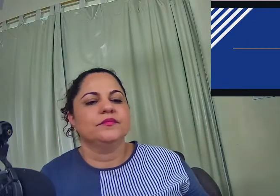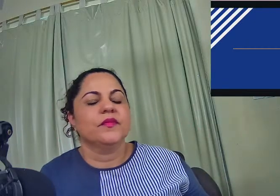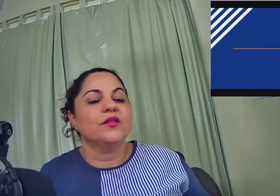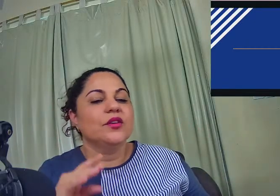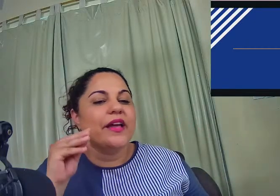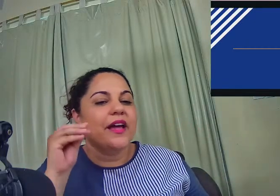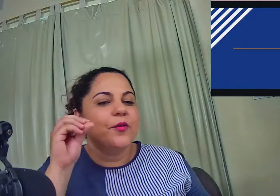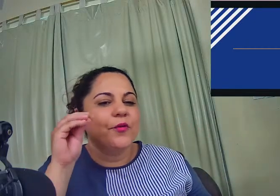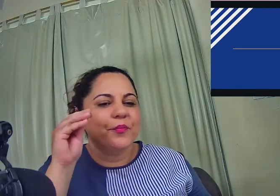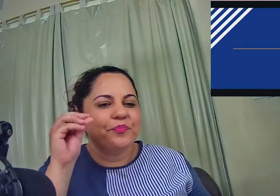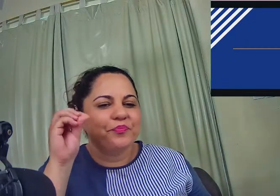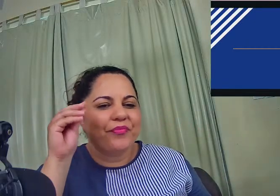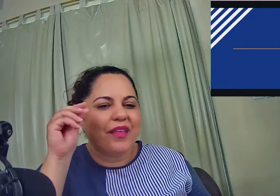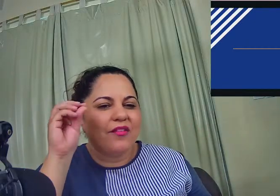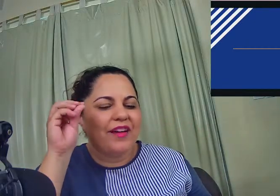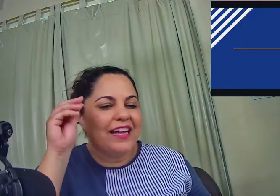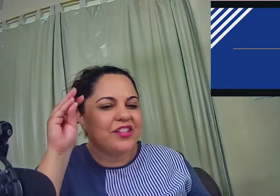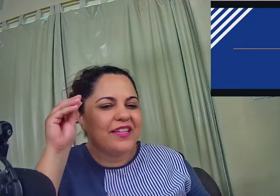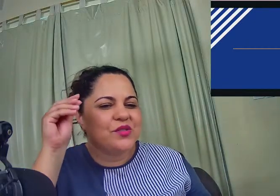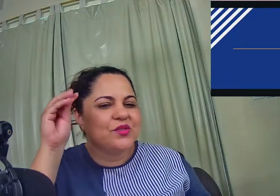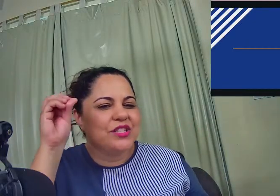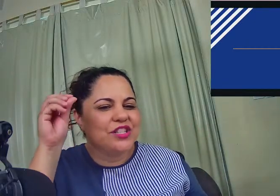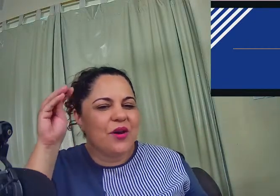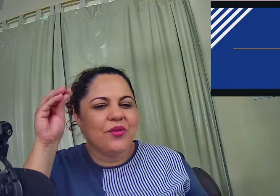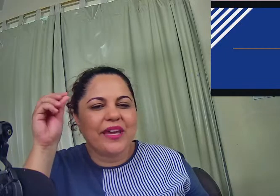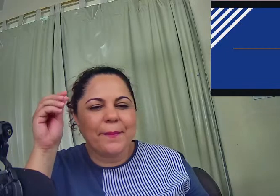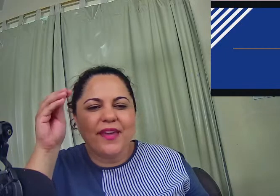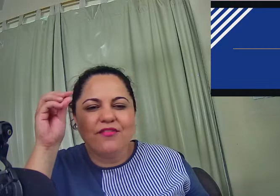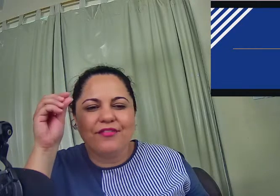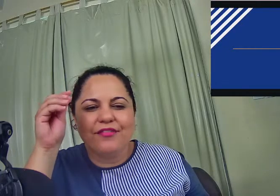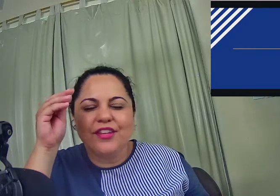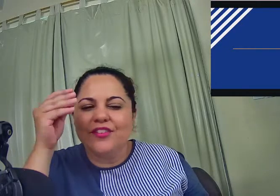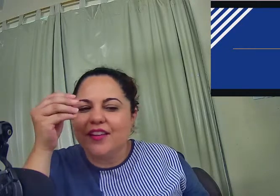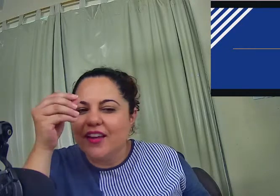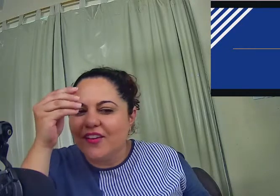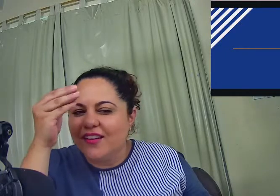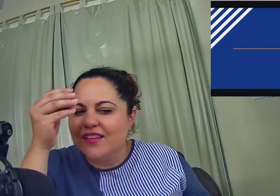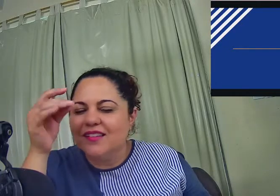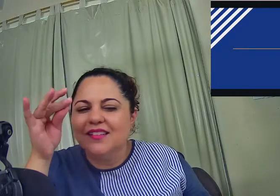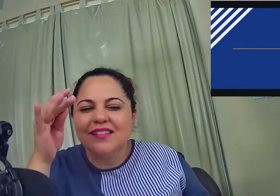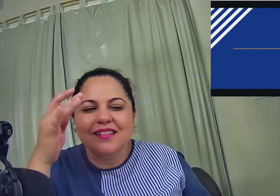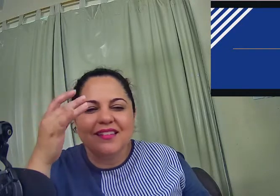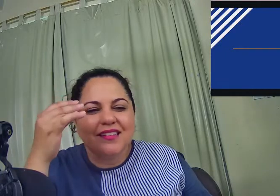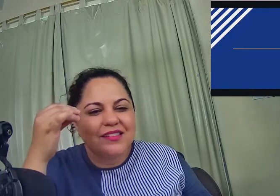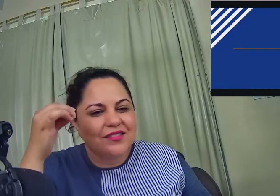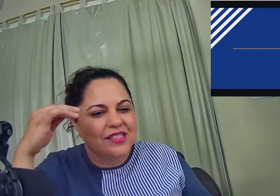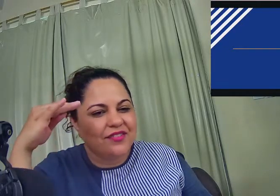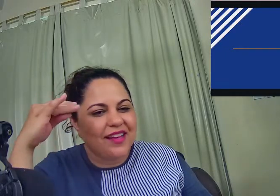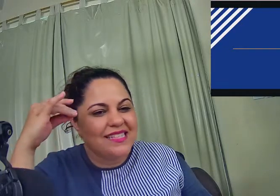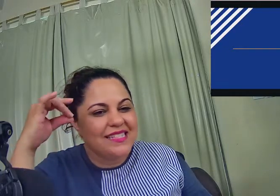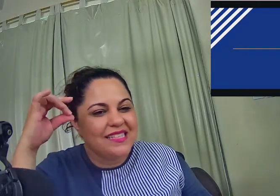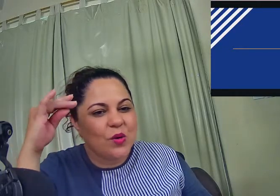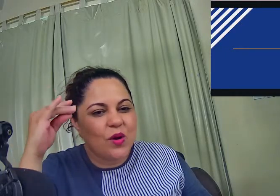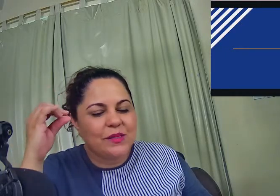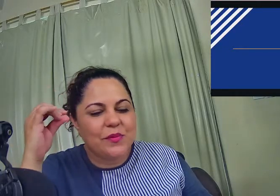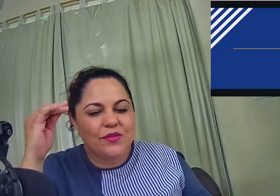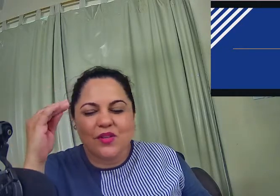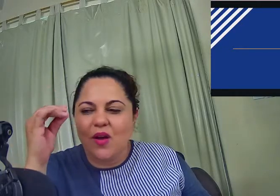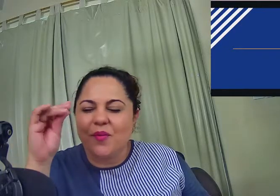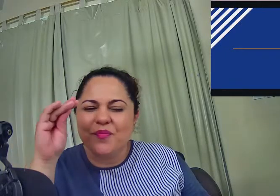Quando eu quero falar de textura de algo que é bem fino, né, ó. Você faz assim com as mãos, ó.